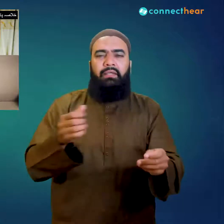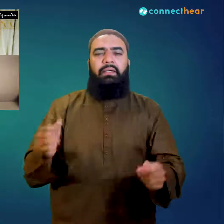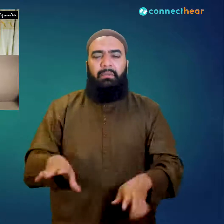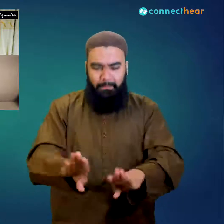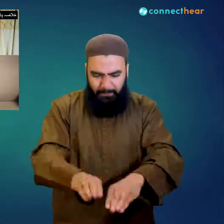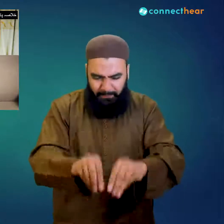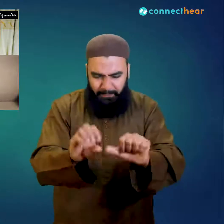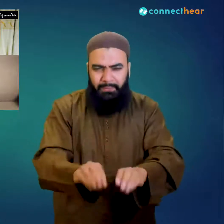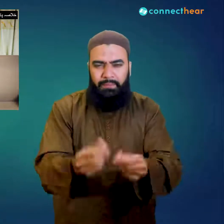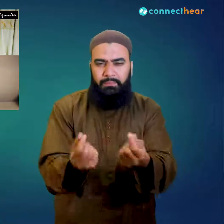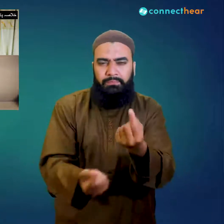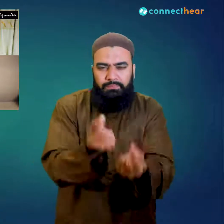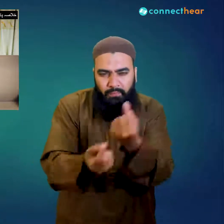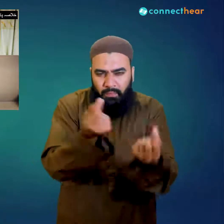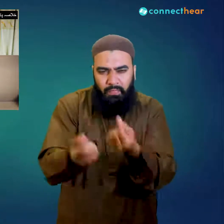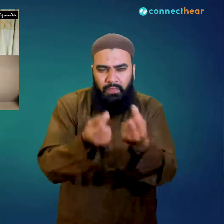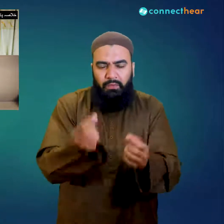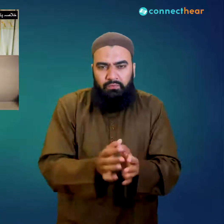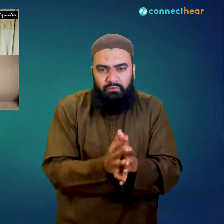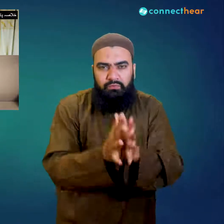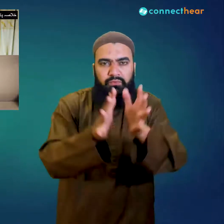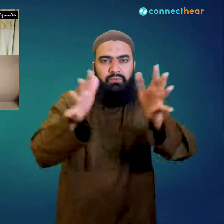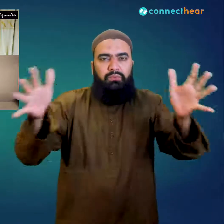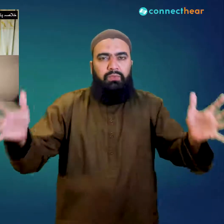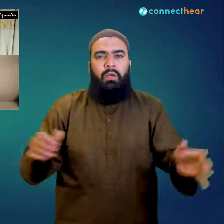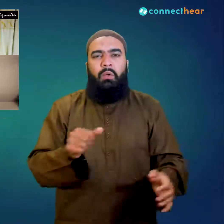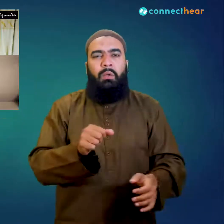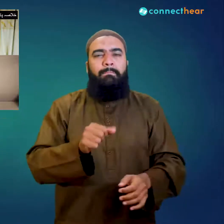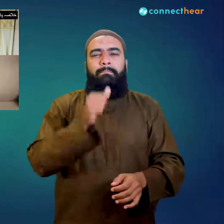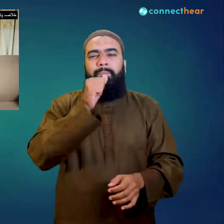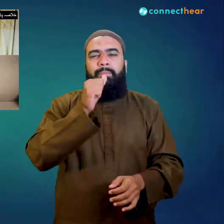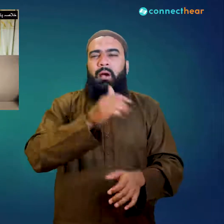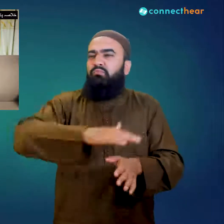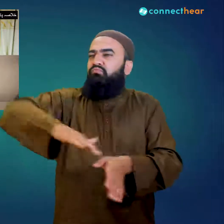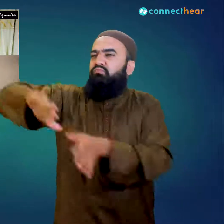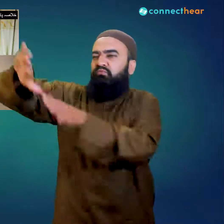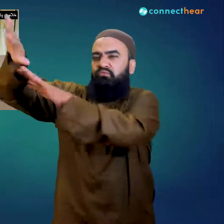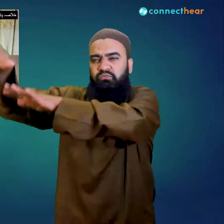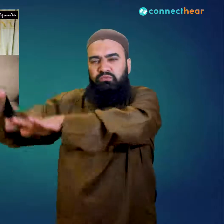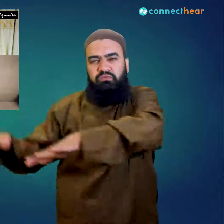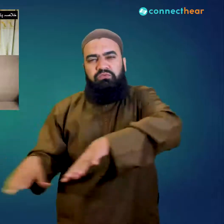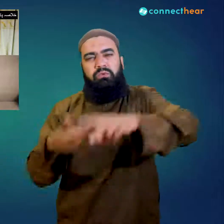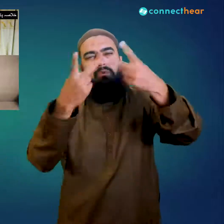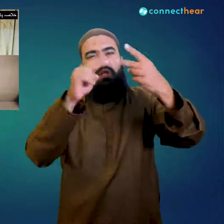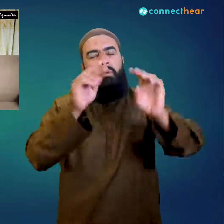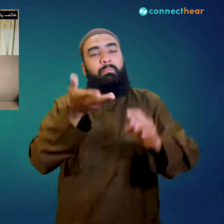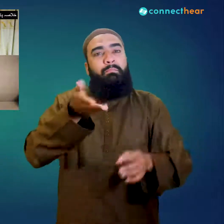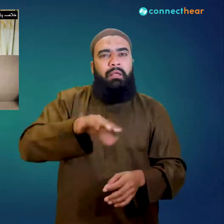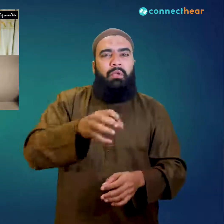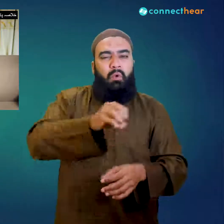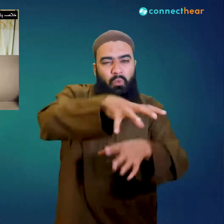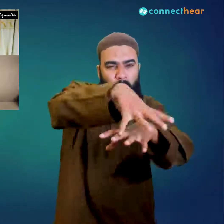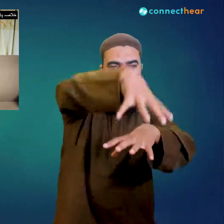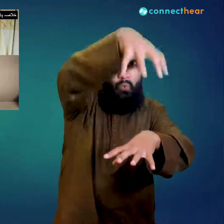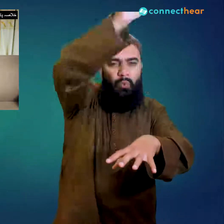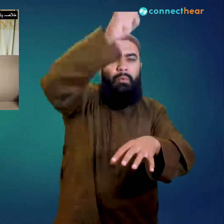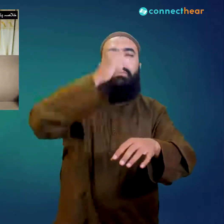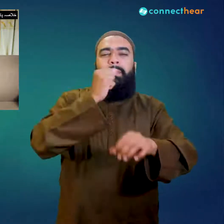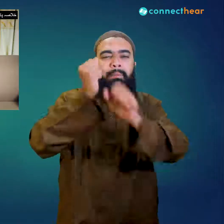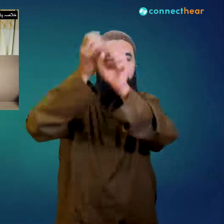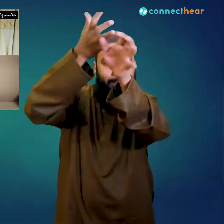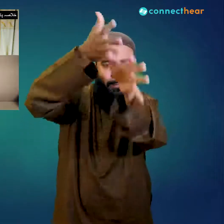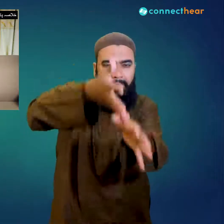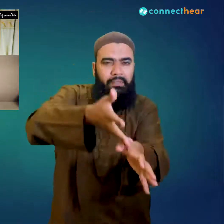کا برسنا، نباتات، یہ ساری چیزیں جو اللہ نے پیدا کی ہیں، اس میں ایک چیز فرمائی بما ينفع الناس، اس